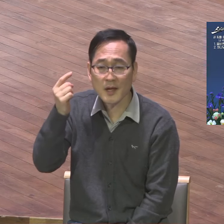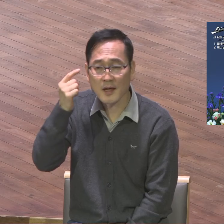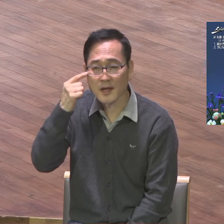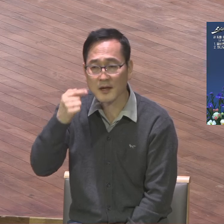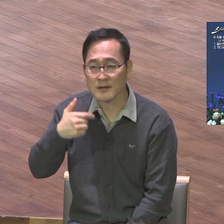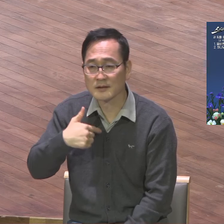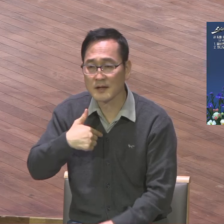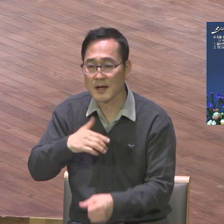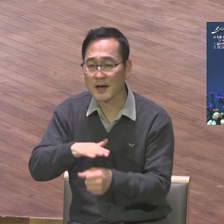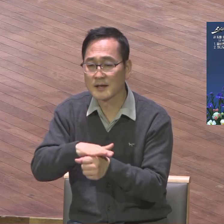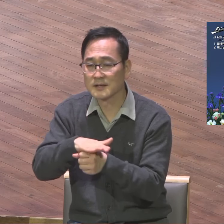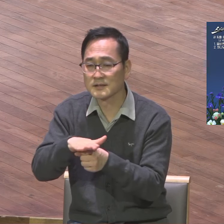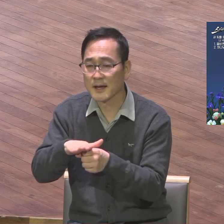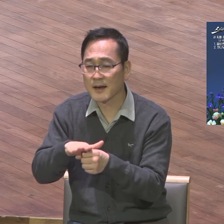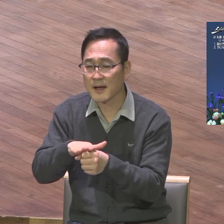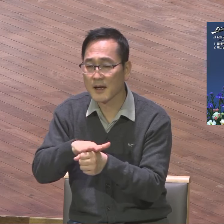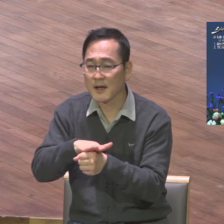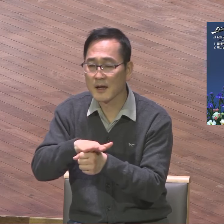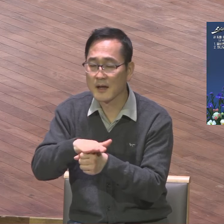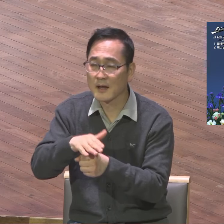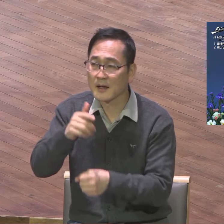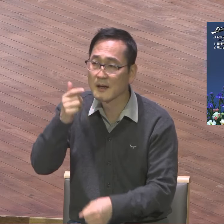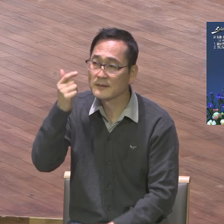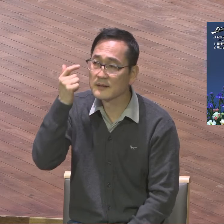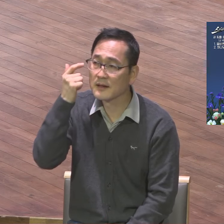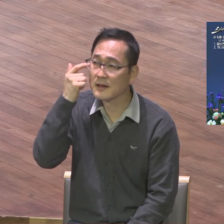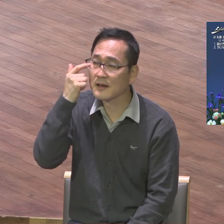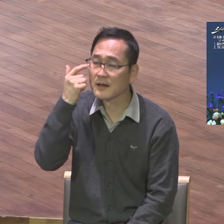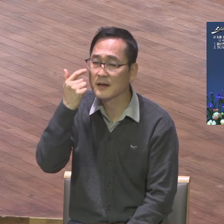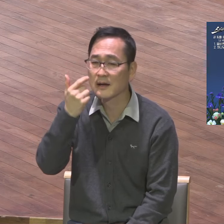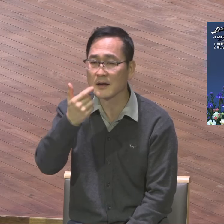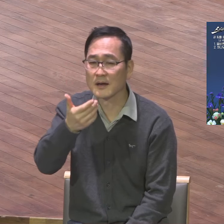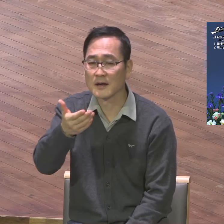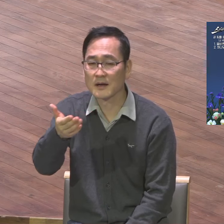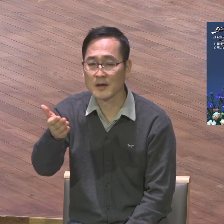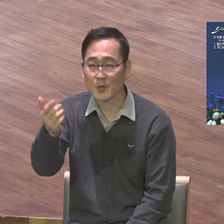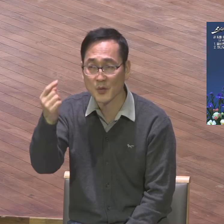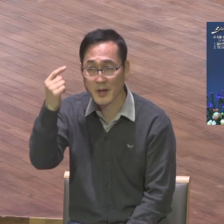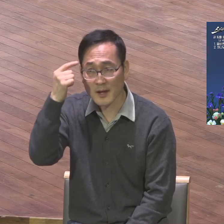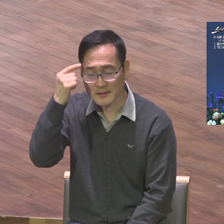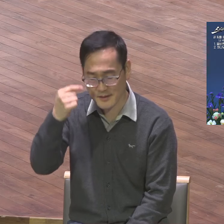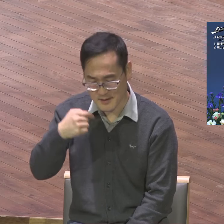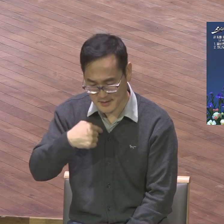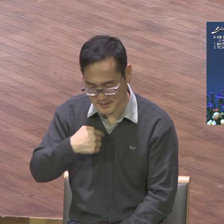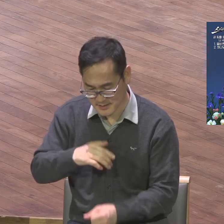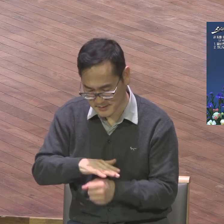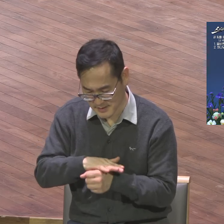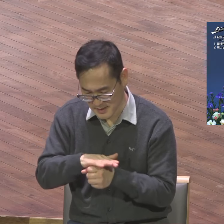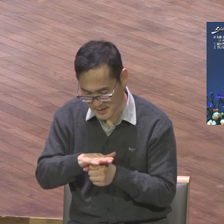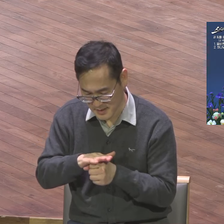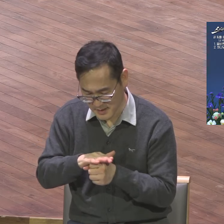왜 날 사랑하나? 왜 날